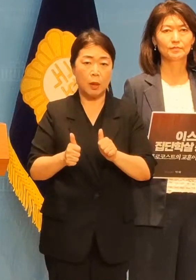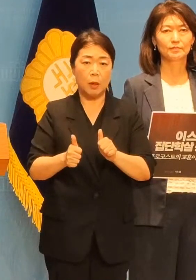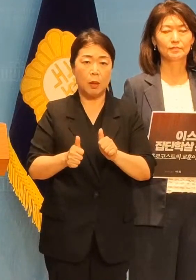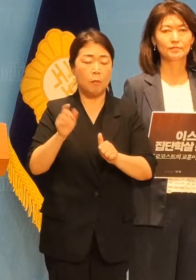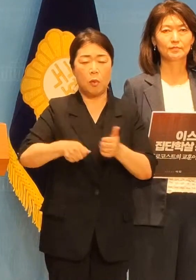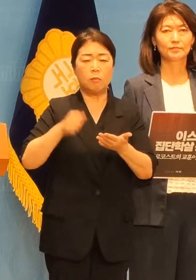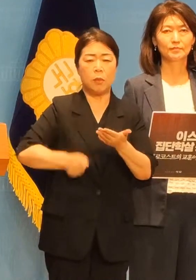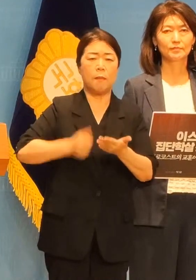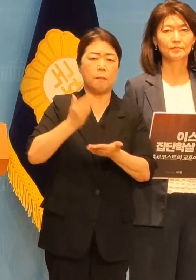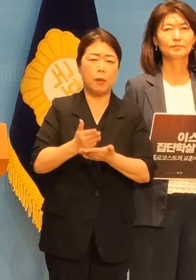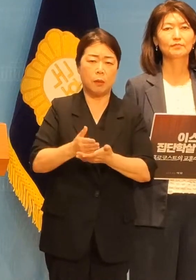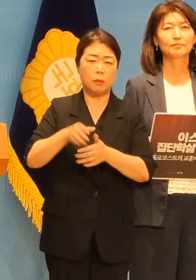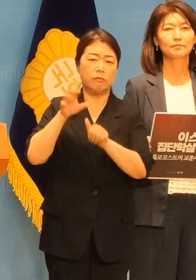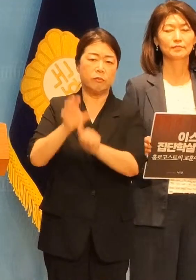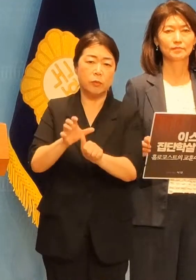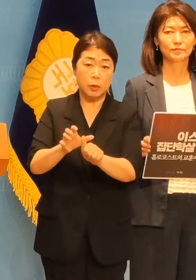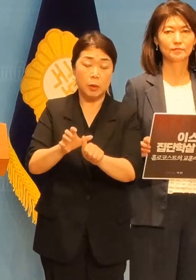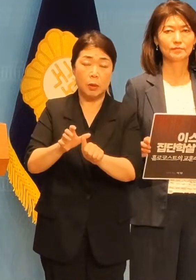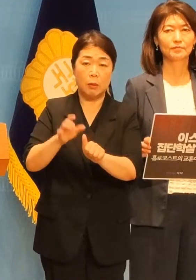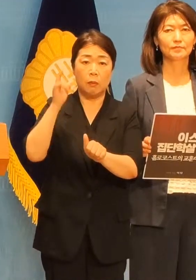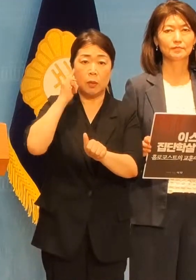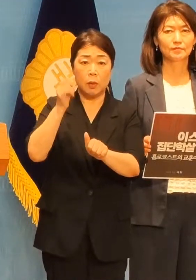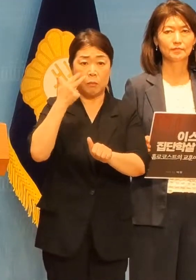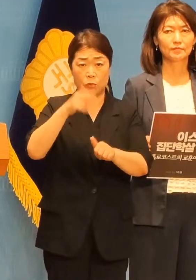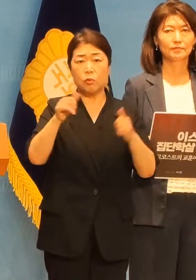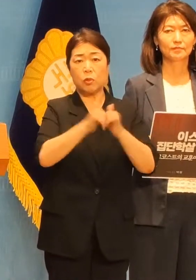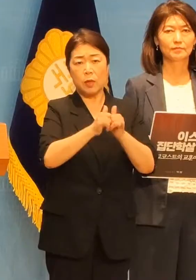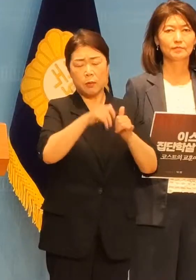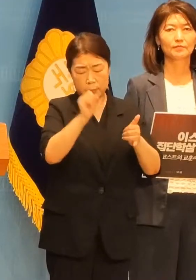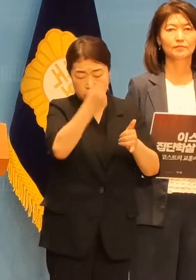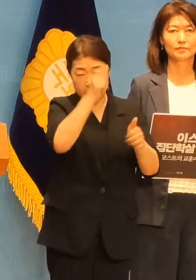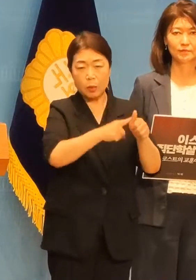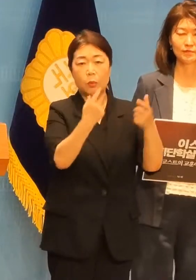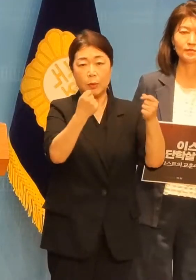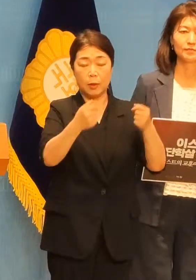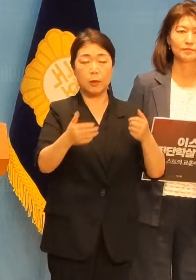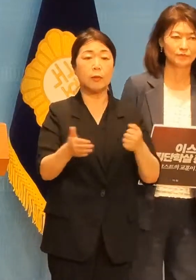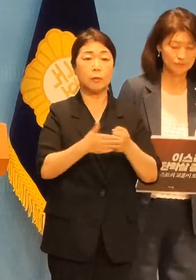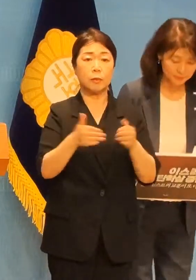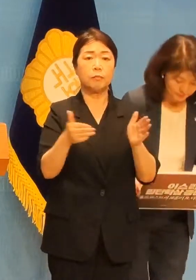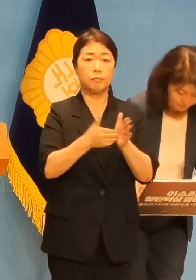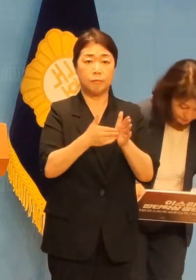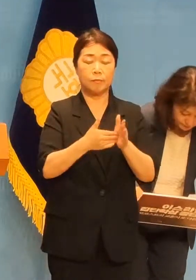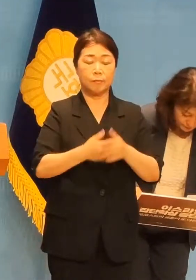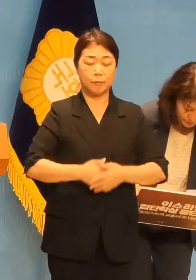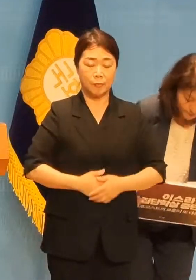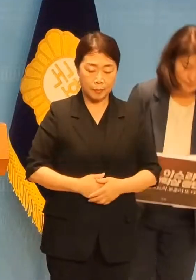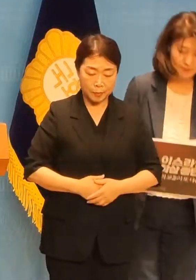범죄가 미국의 범죄가 되고 있습니다. 이상 기자회견을 마치도록 하겠습니다. 고맙습니다.